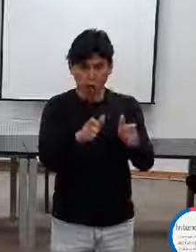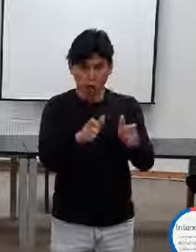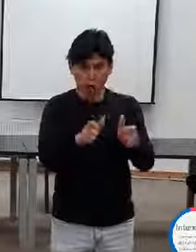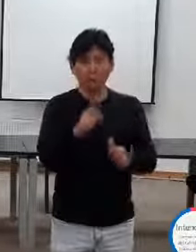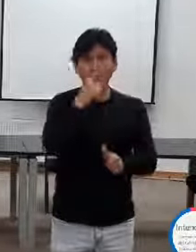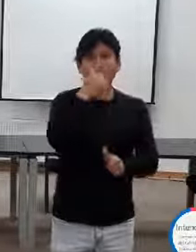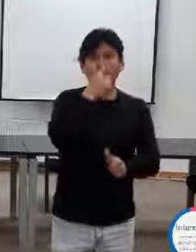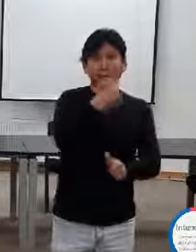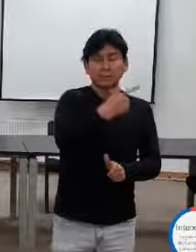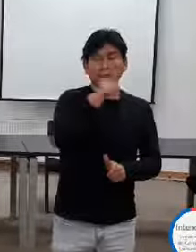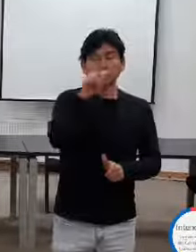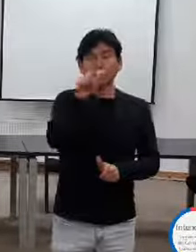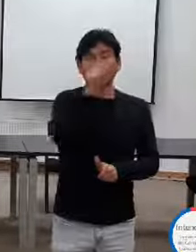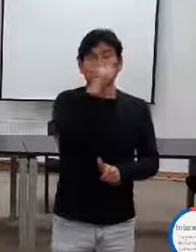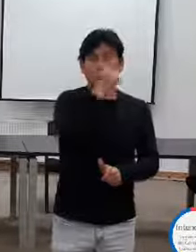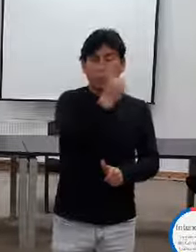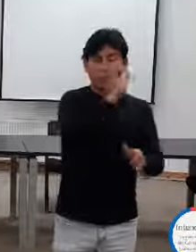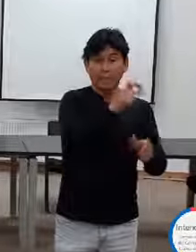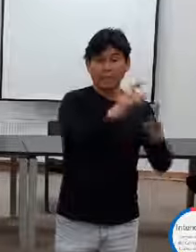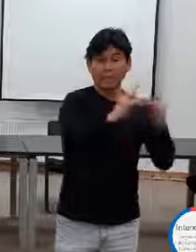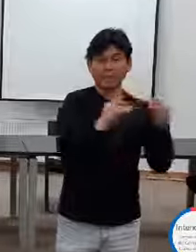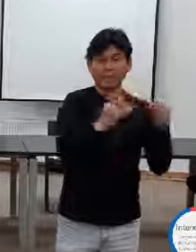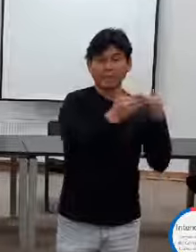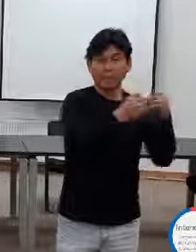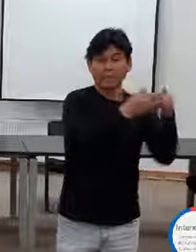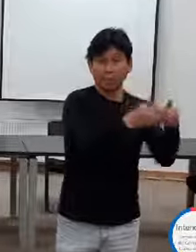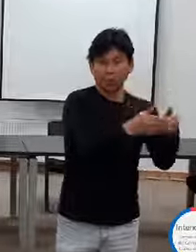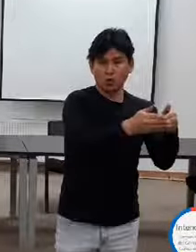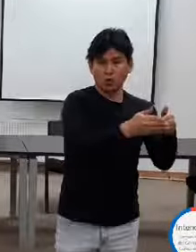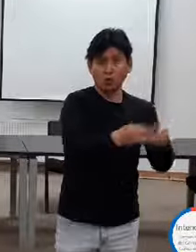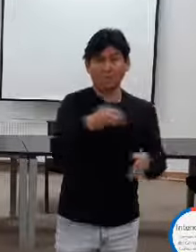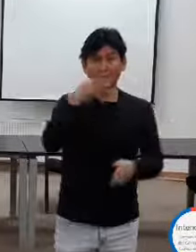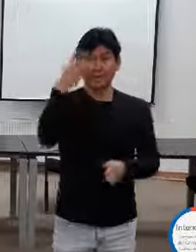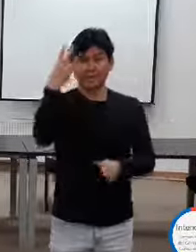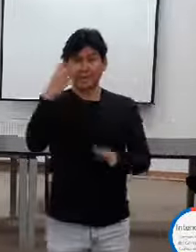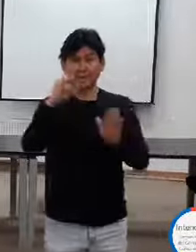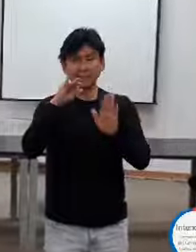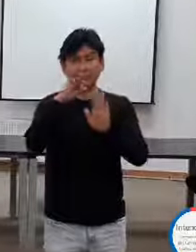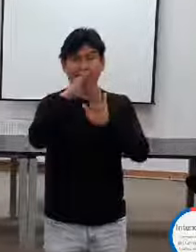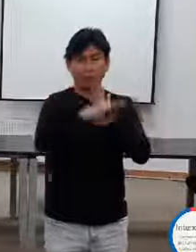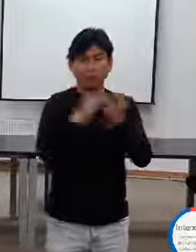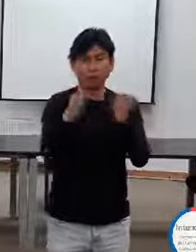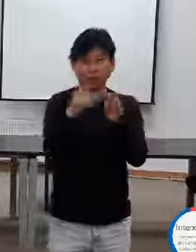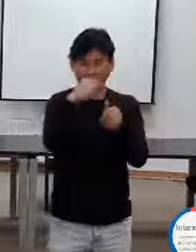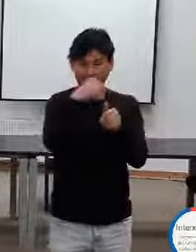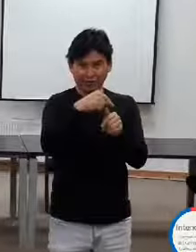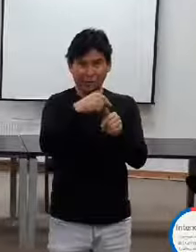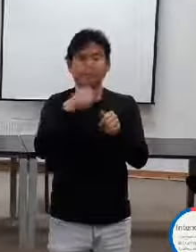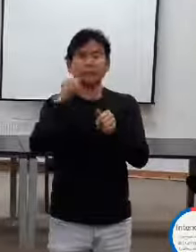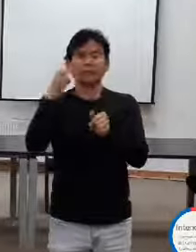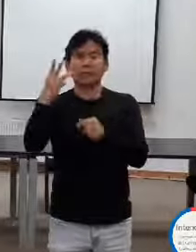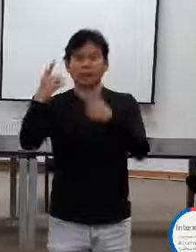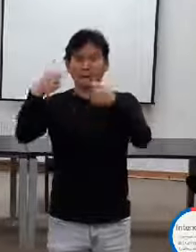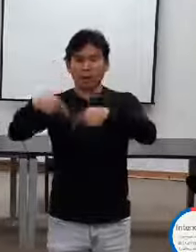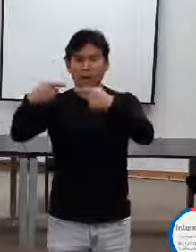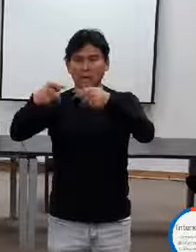171 en Puerto Chacabuco, 3 en Aeropuerto Teniente Vidal y 3 en Paso Huemules,